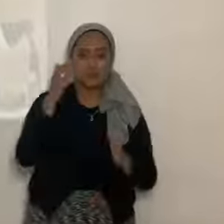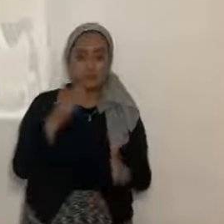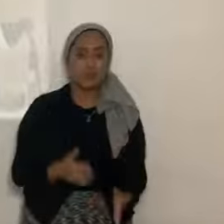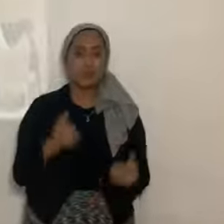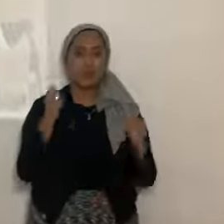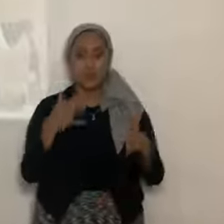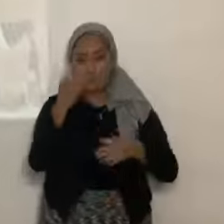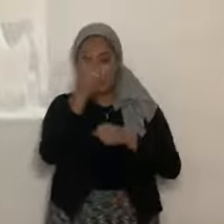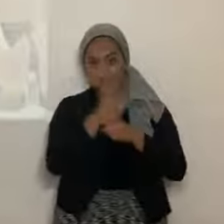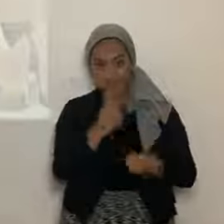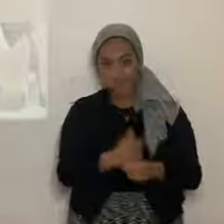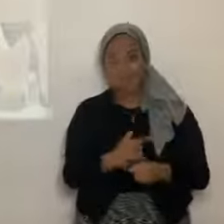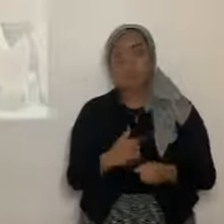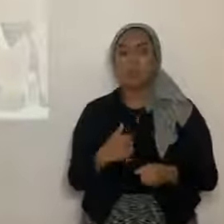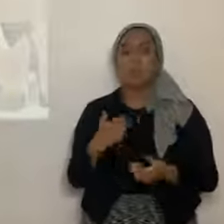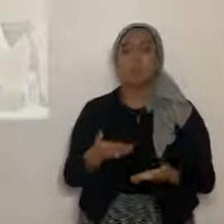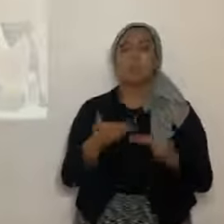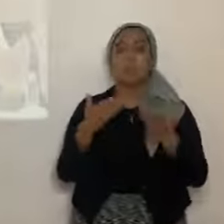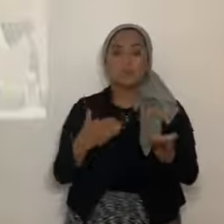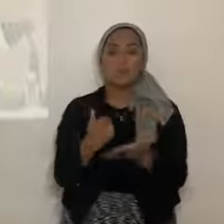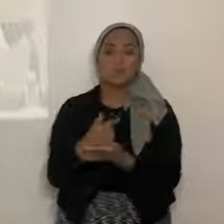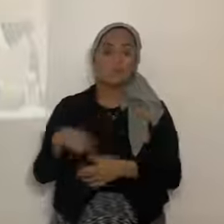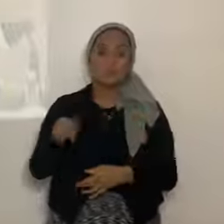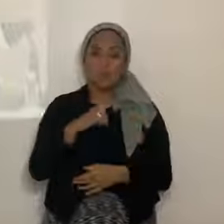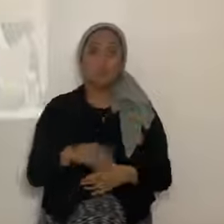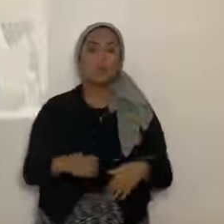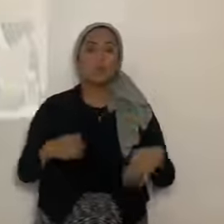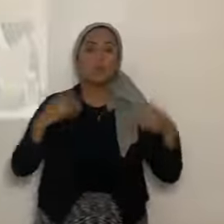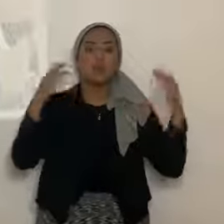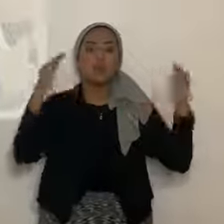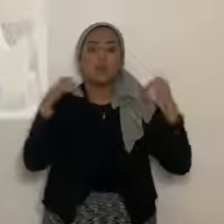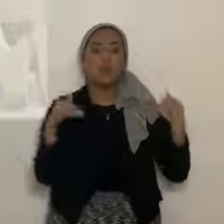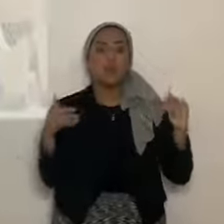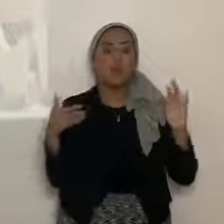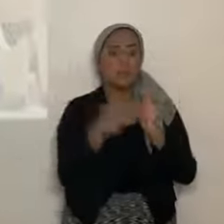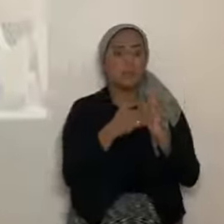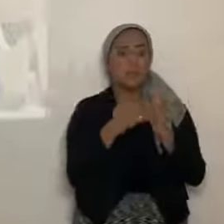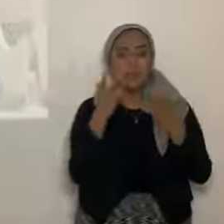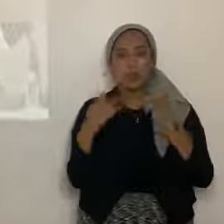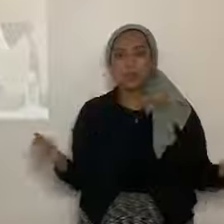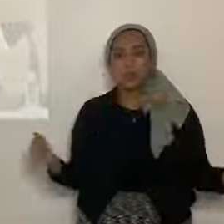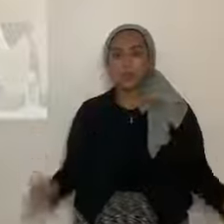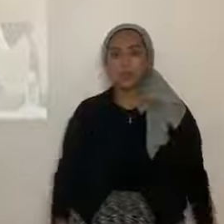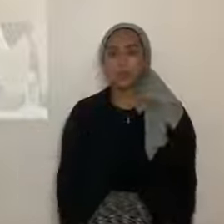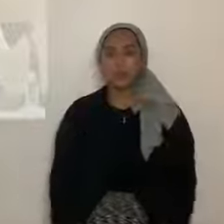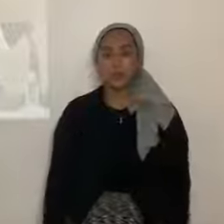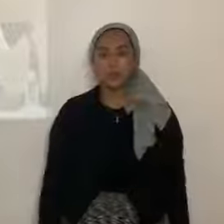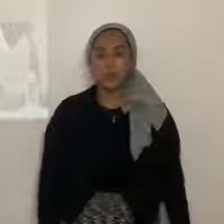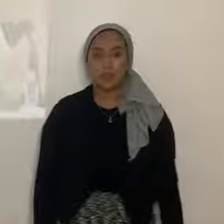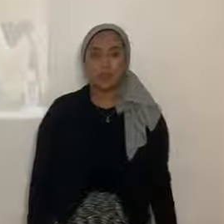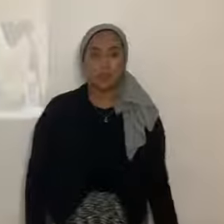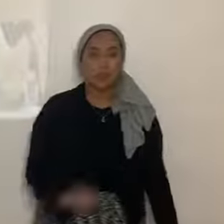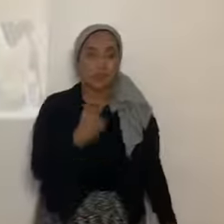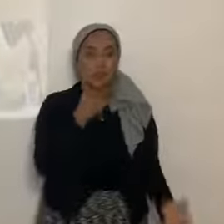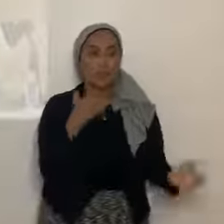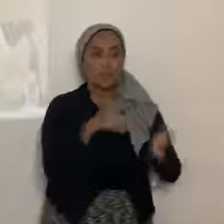consejeros les darán consejos, valga la redundancia. Siguiente punto que obstaculiza la sanidad. Repito, es un